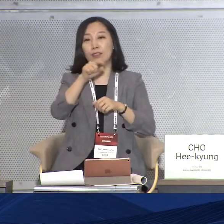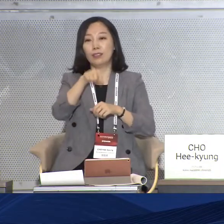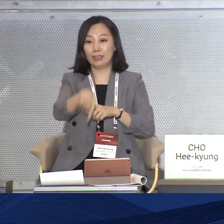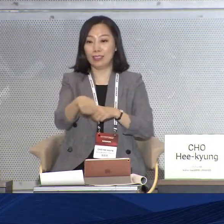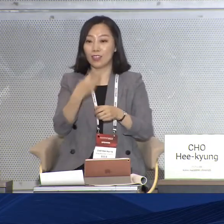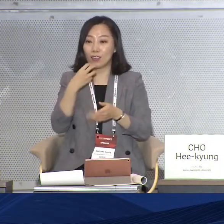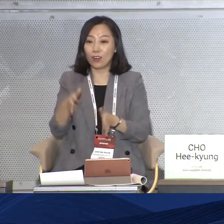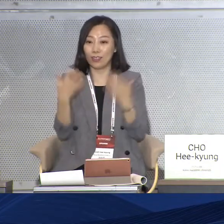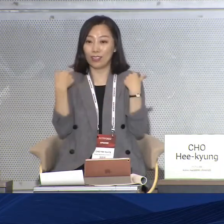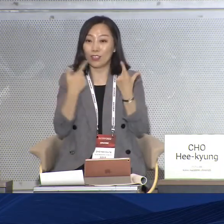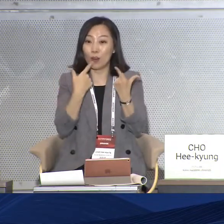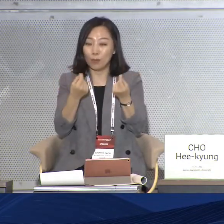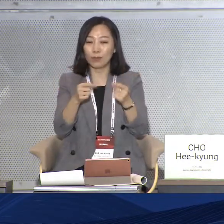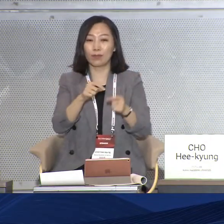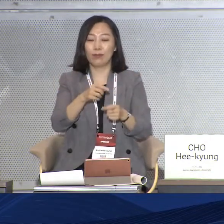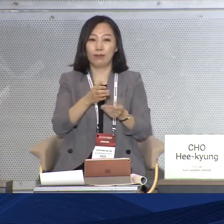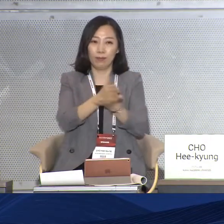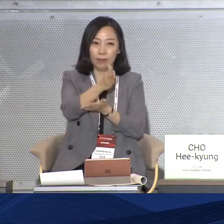그리고